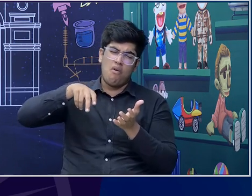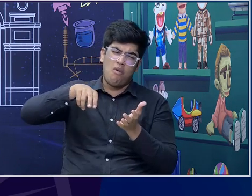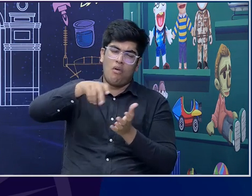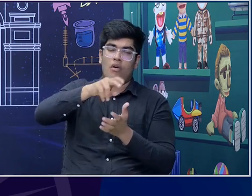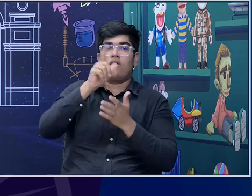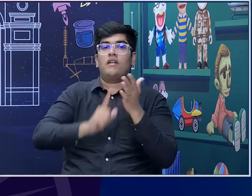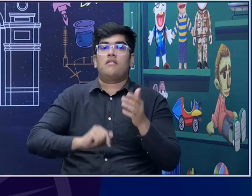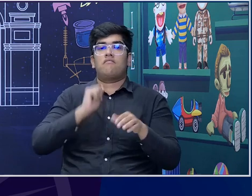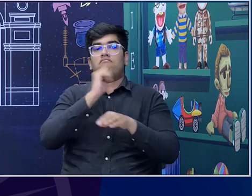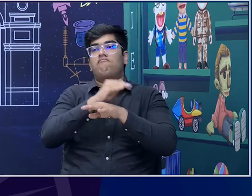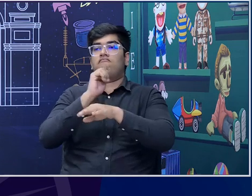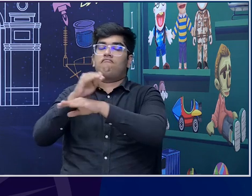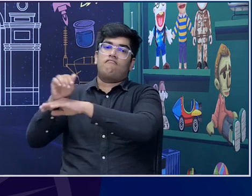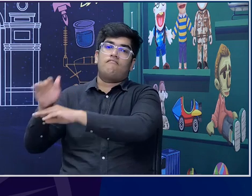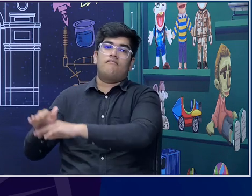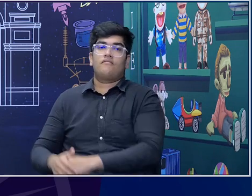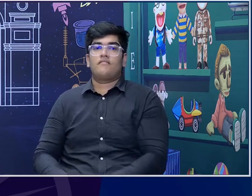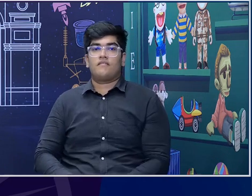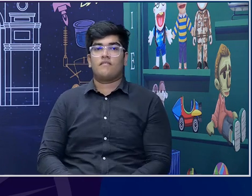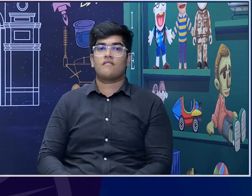देखते वे भी लेकिन उनके मन में